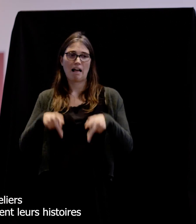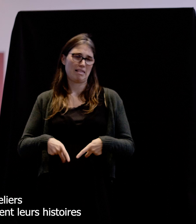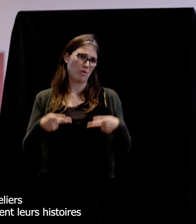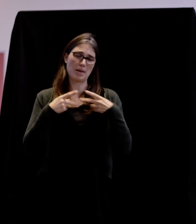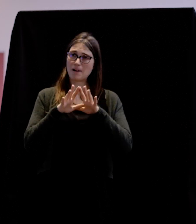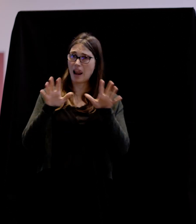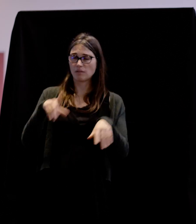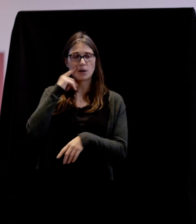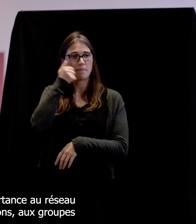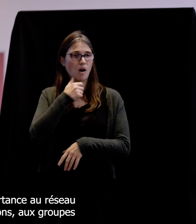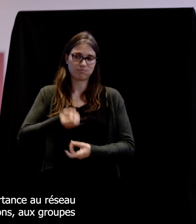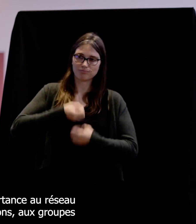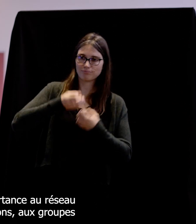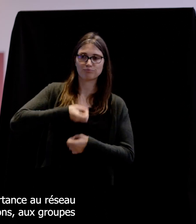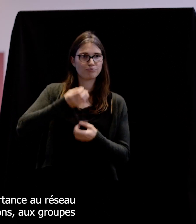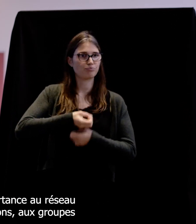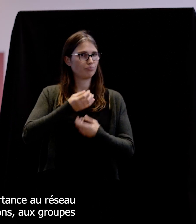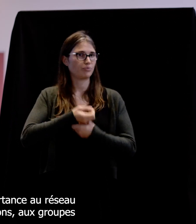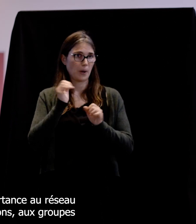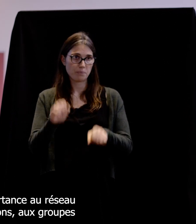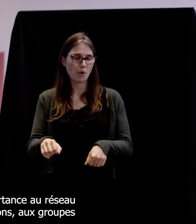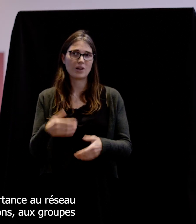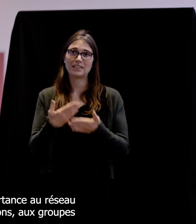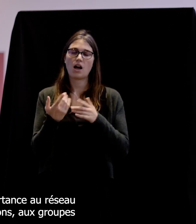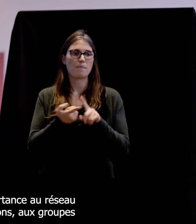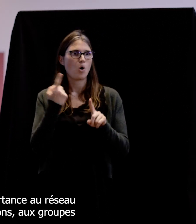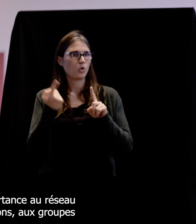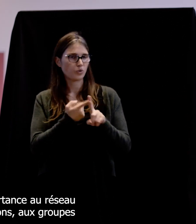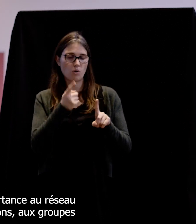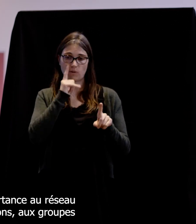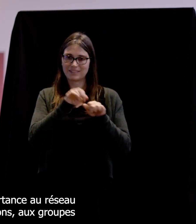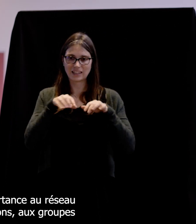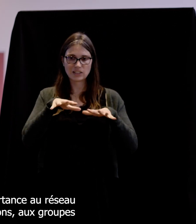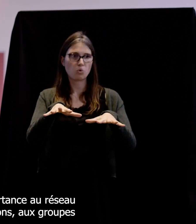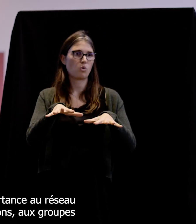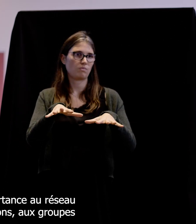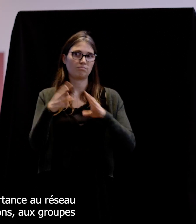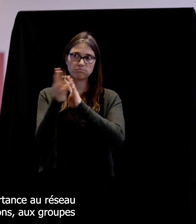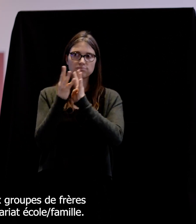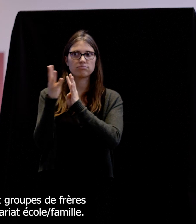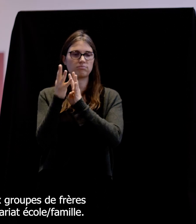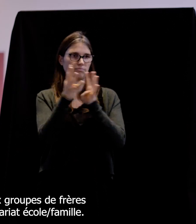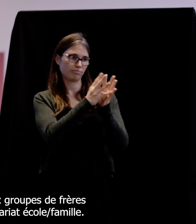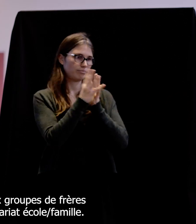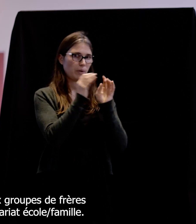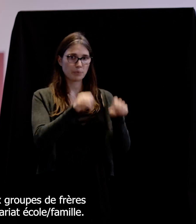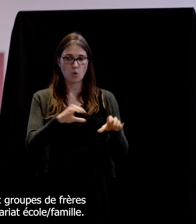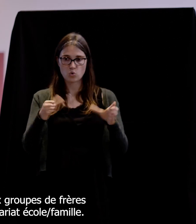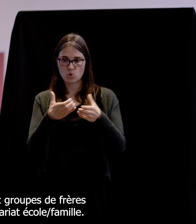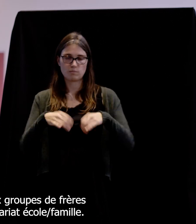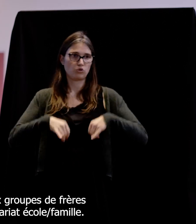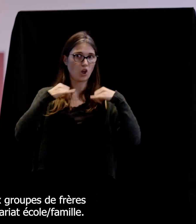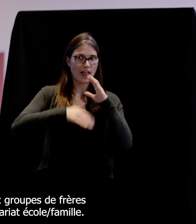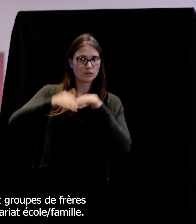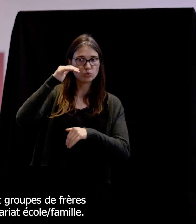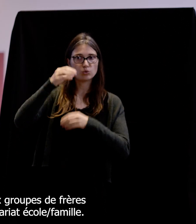leurs histoires. C'est une grande importance au réseau de parents par région, aux groupes de jeunes adultes, aux groupes de